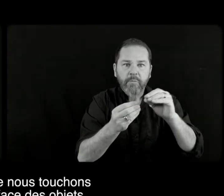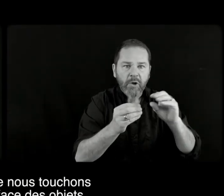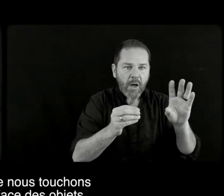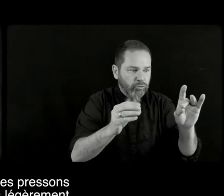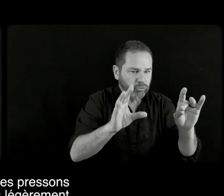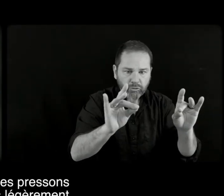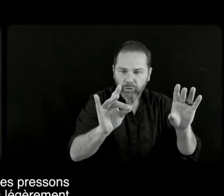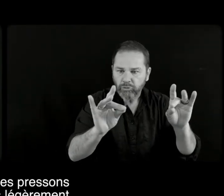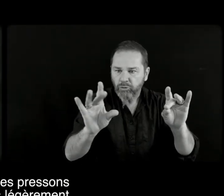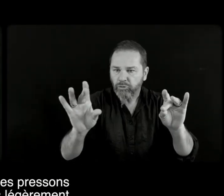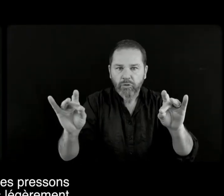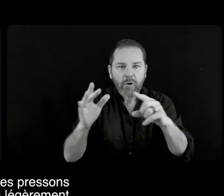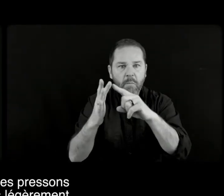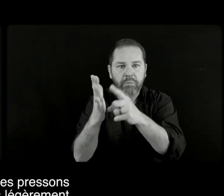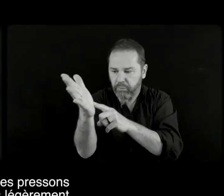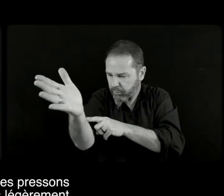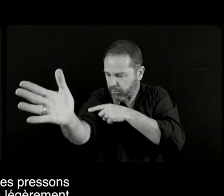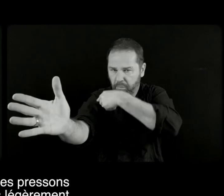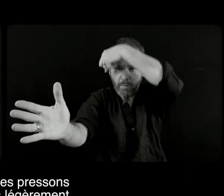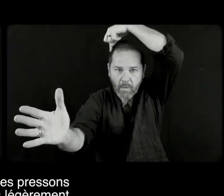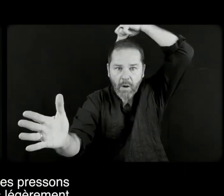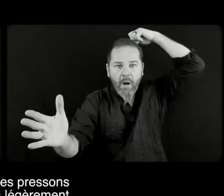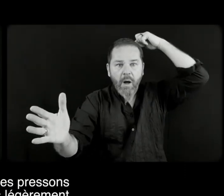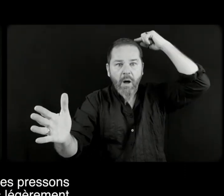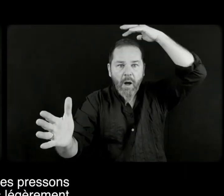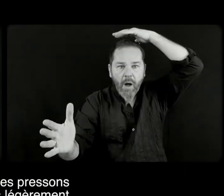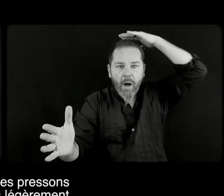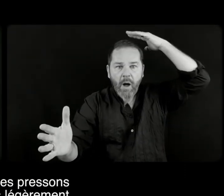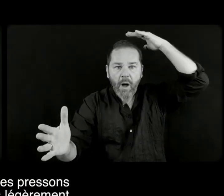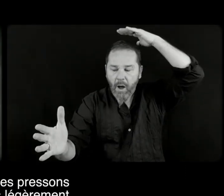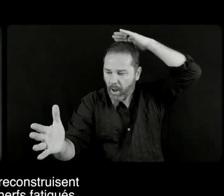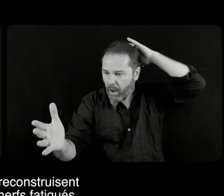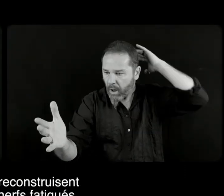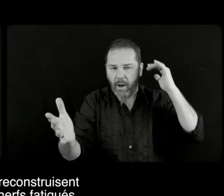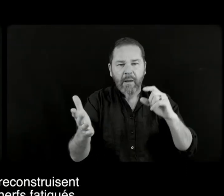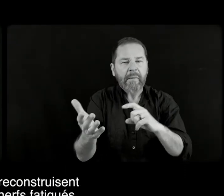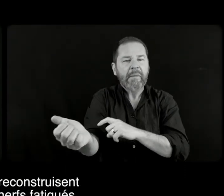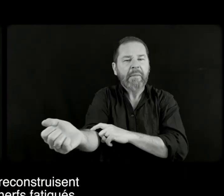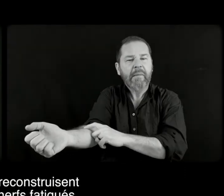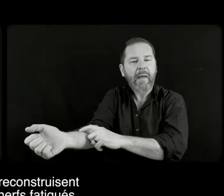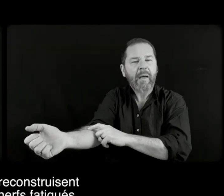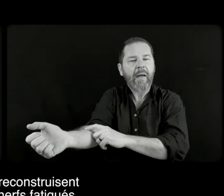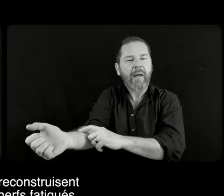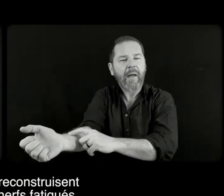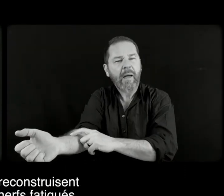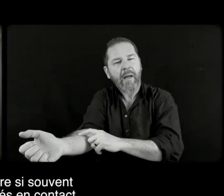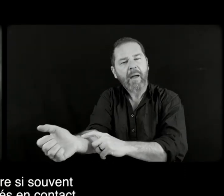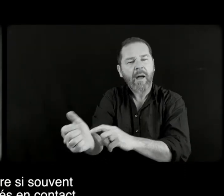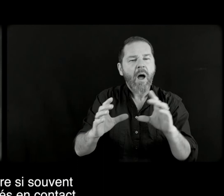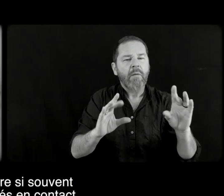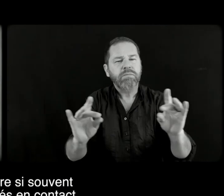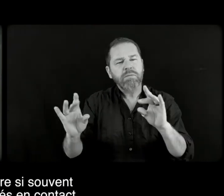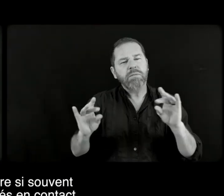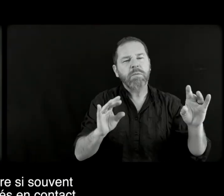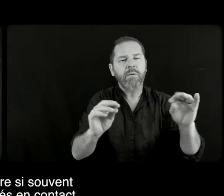lorsque nous touchons la surface des objets et les pressons très légèrement. Elles reconstruisent les nerfs fatigués d'être si